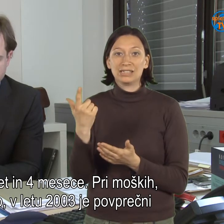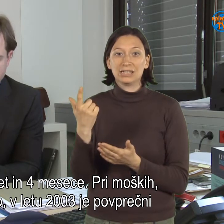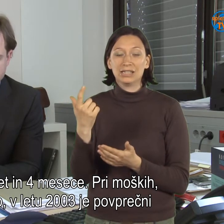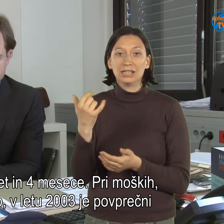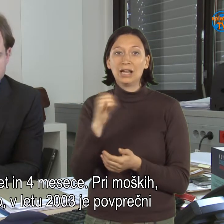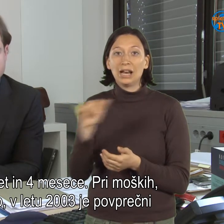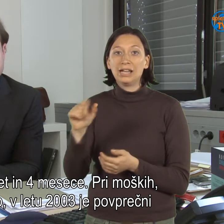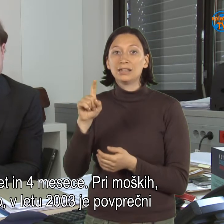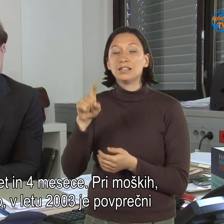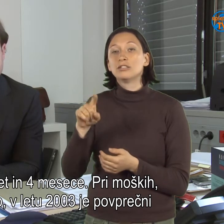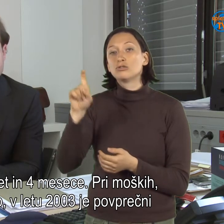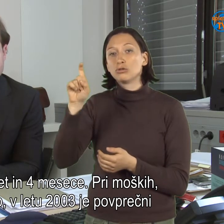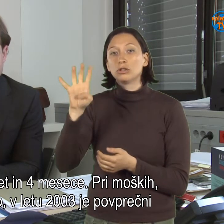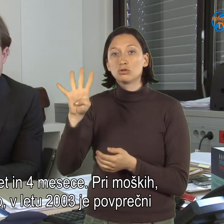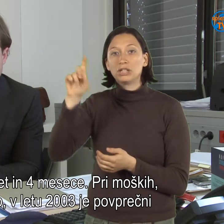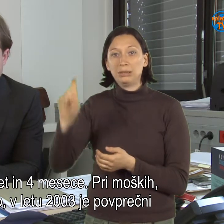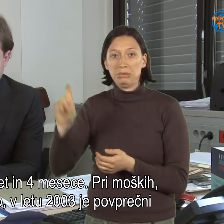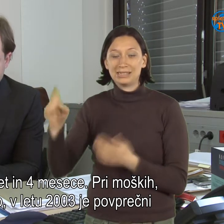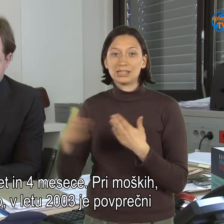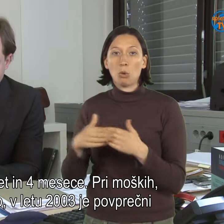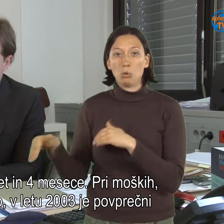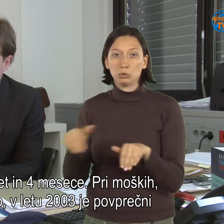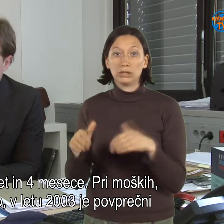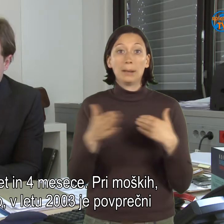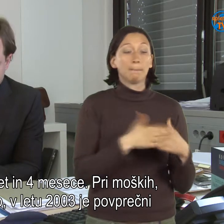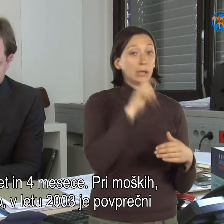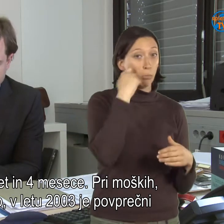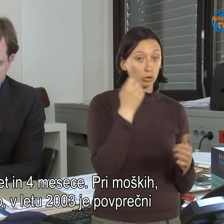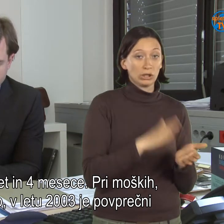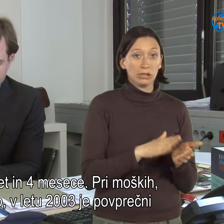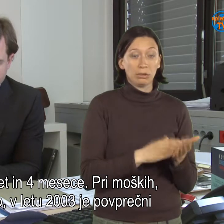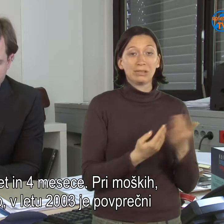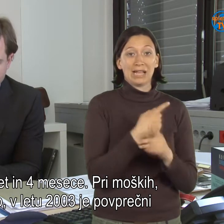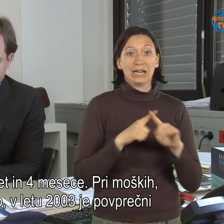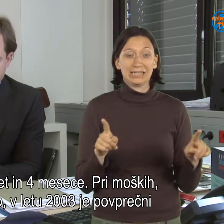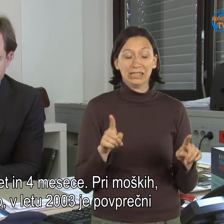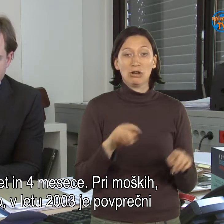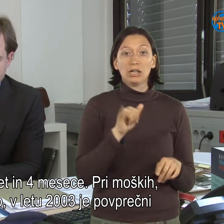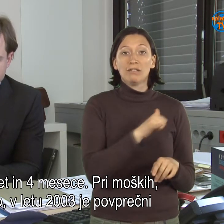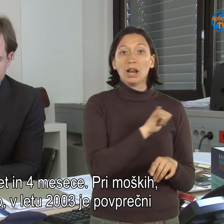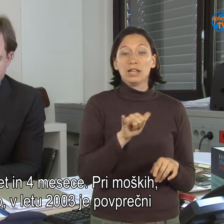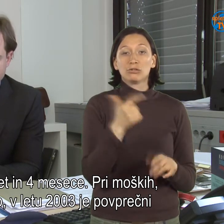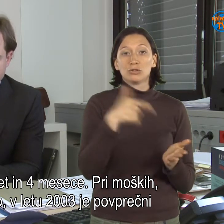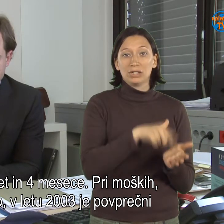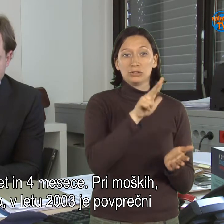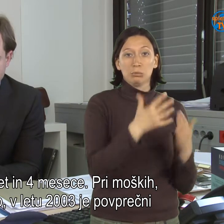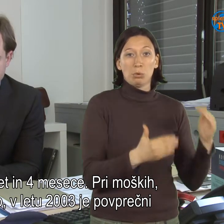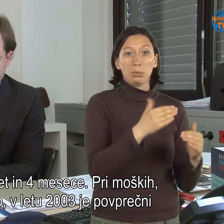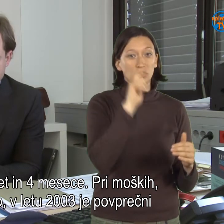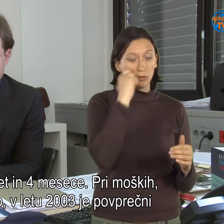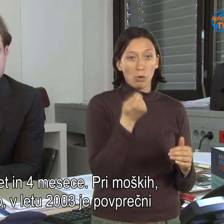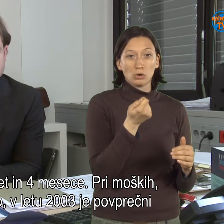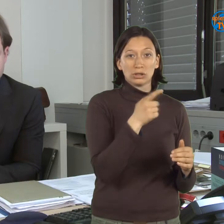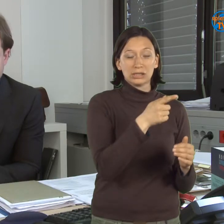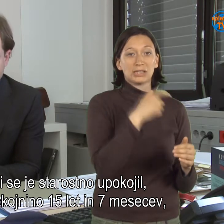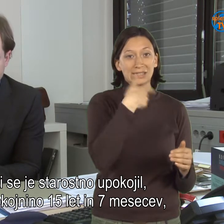22 let in 4 mesece ob upokojitvi. Pri moških recimo, za razliko, je v letu 2003 povprečni moški,